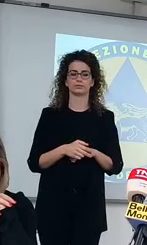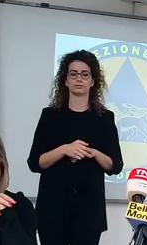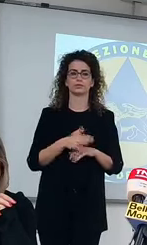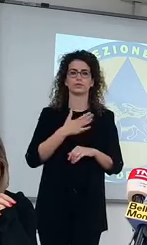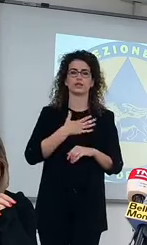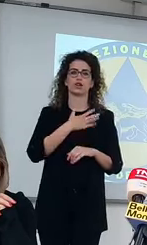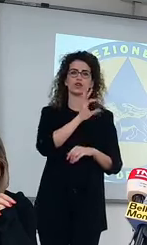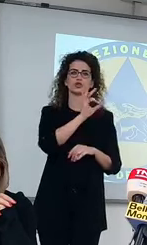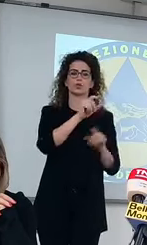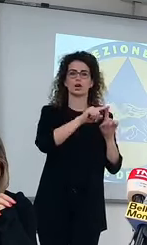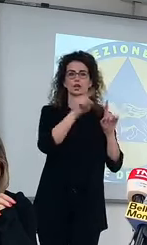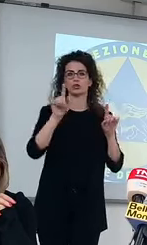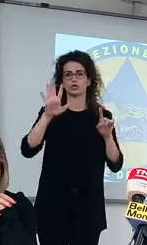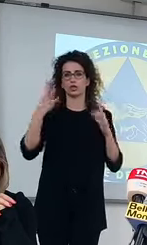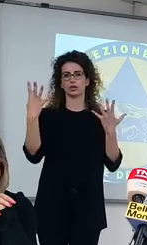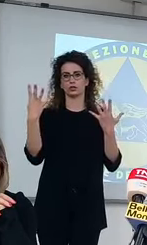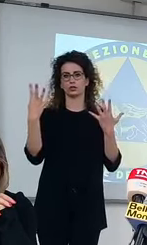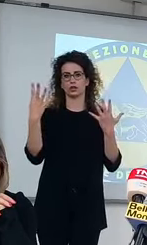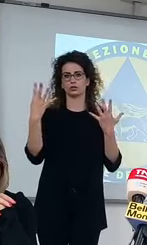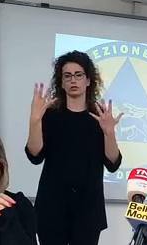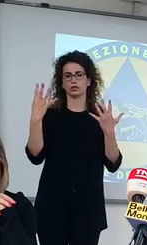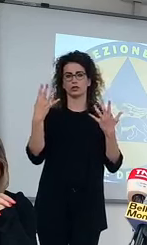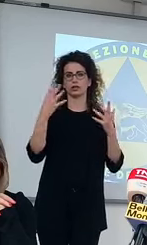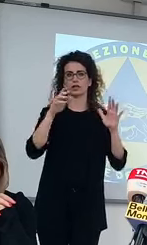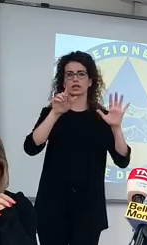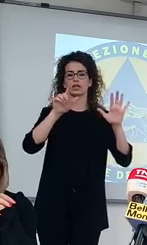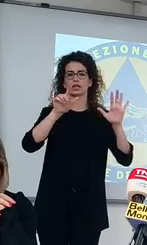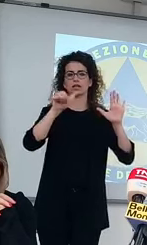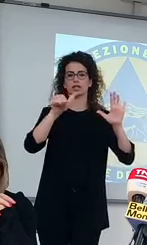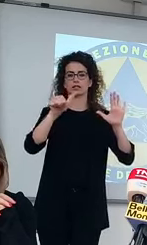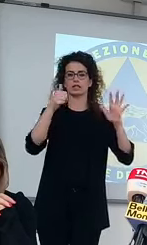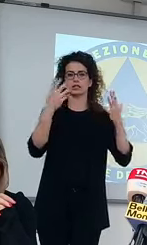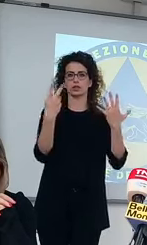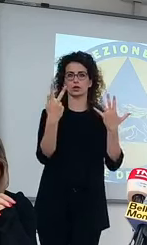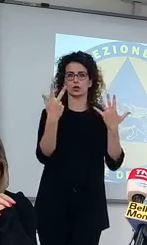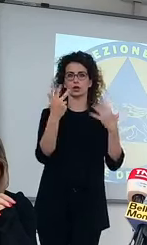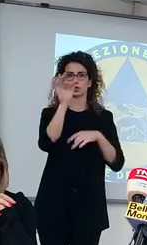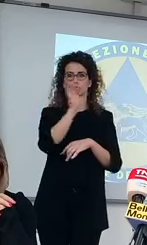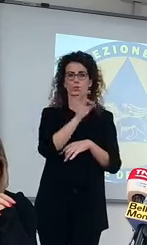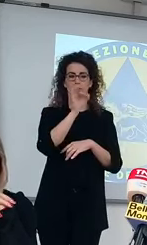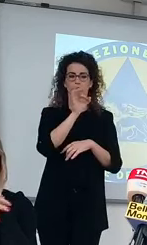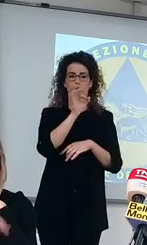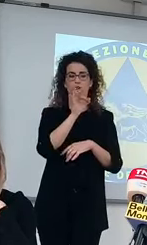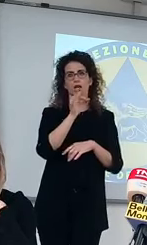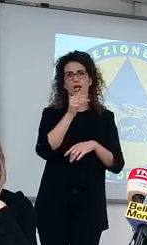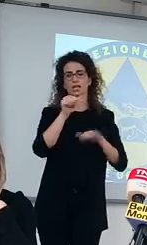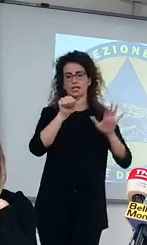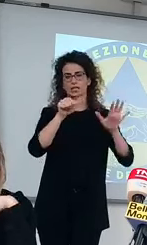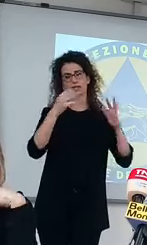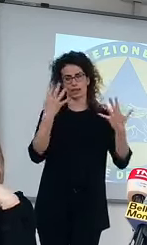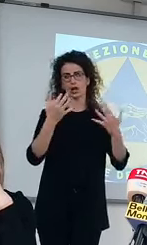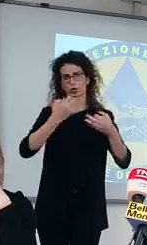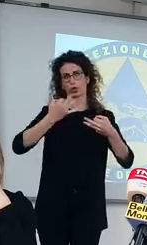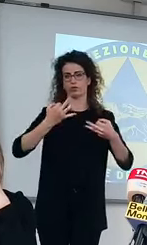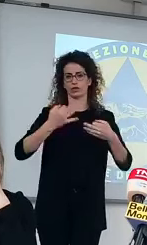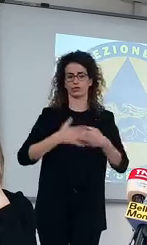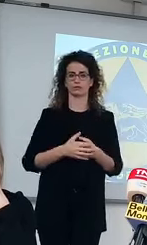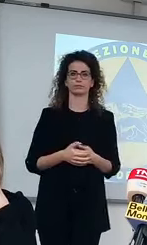Dai 50 ai 59 anni siamo arrivati al 68%. Anzi, 69 per essere